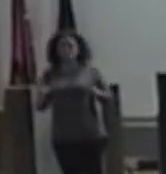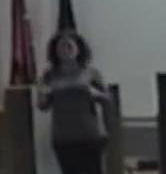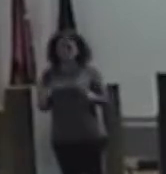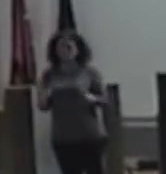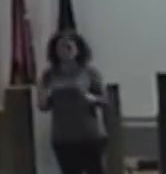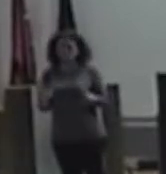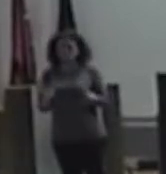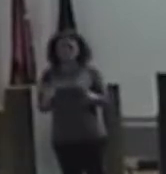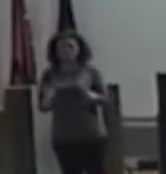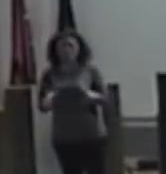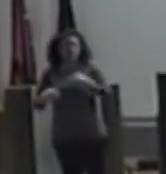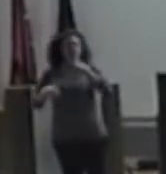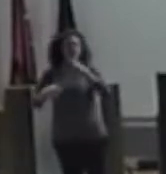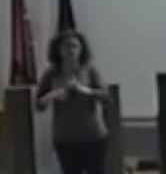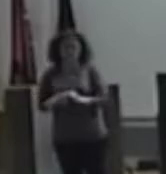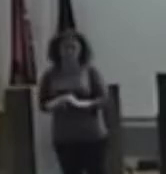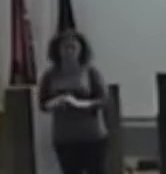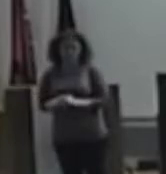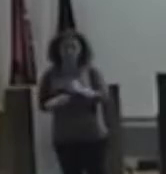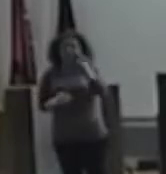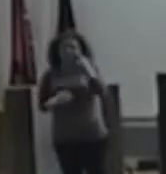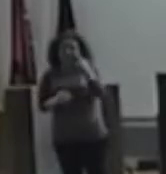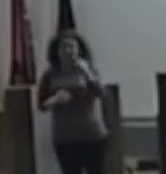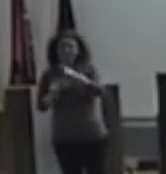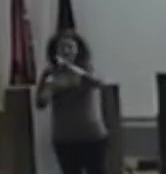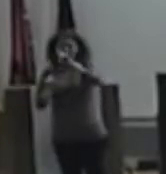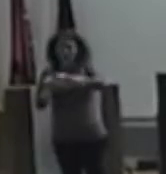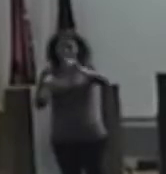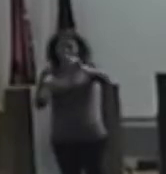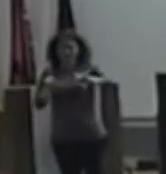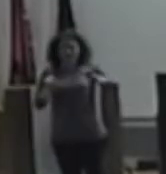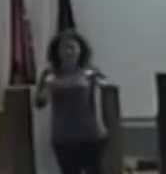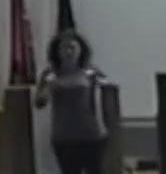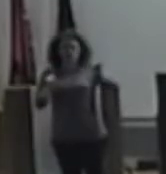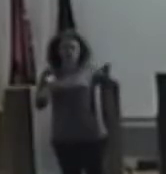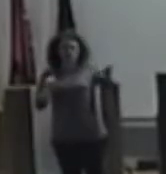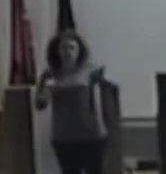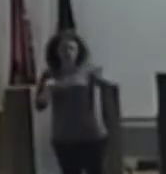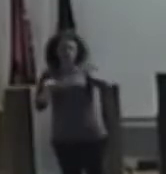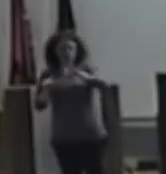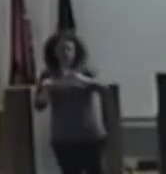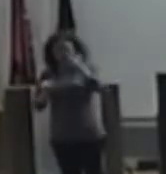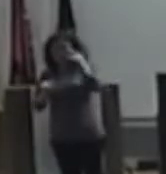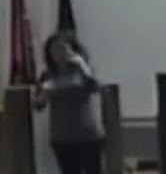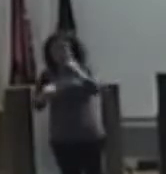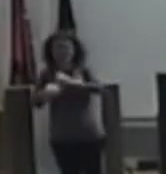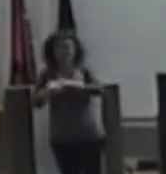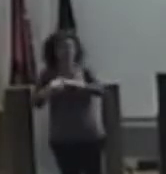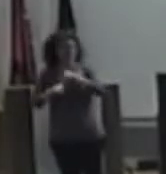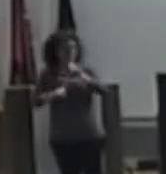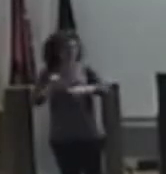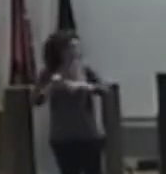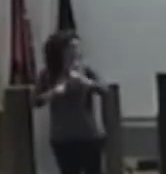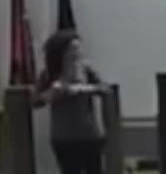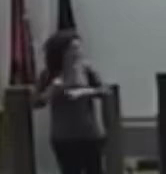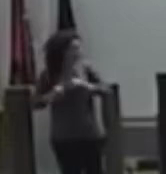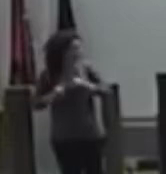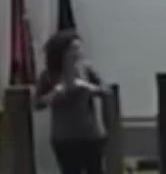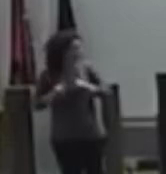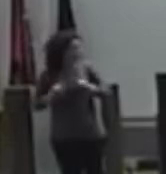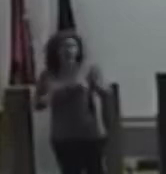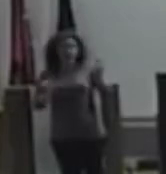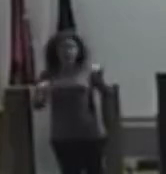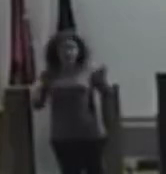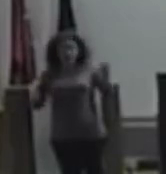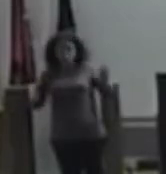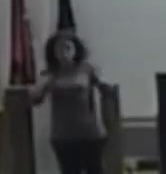no siempre es sencillo. Fijaros que aquí hay puntos de la gráfica que efectivamente es cuestión de tiempo que una coja a la otra, pero